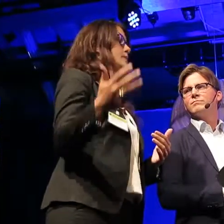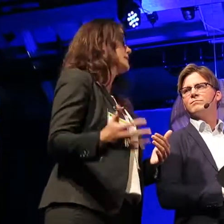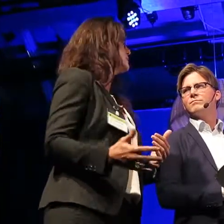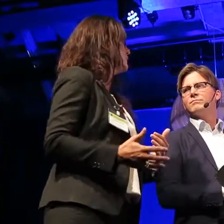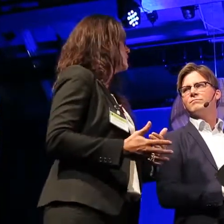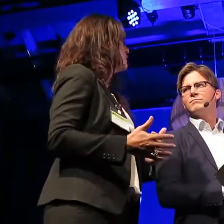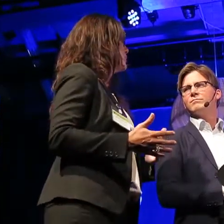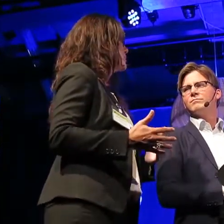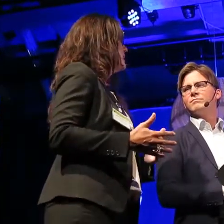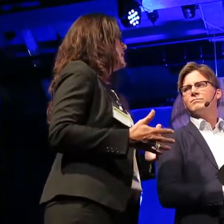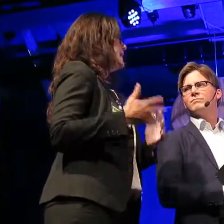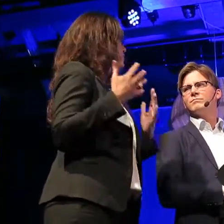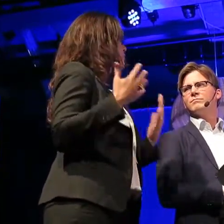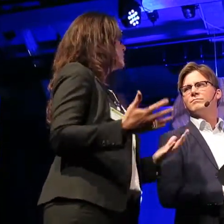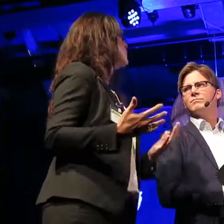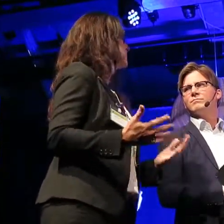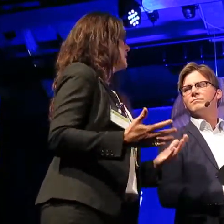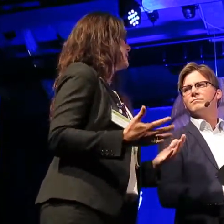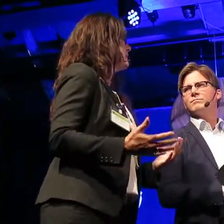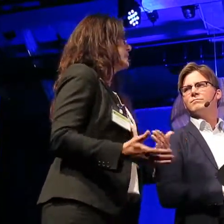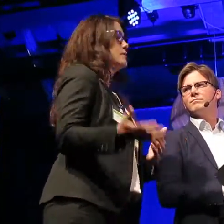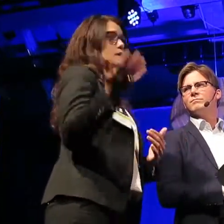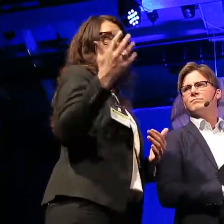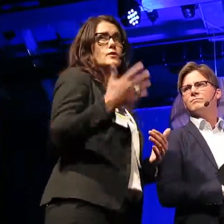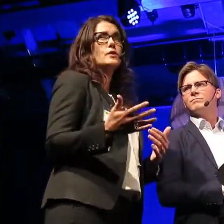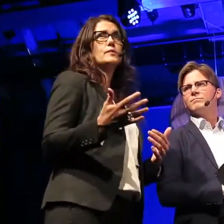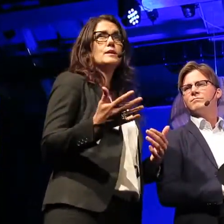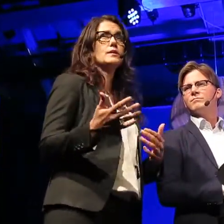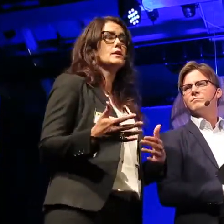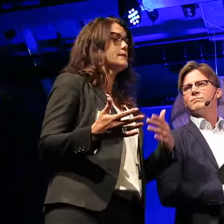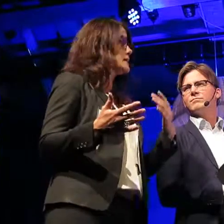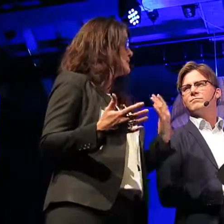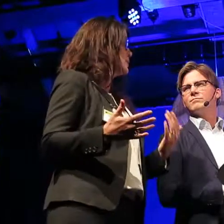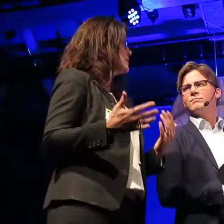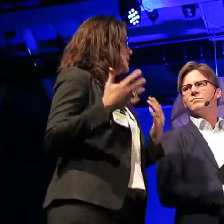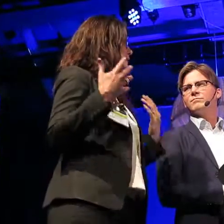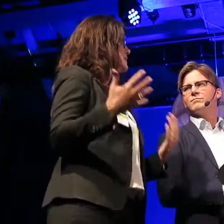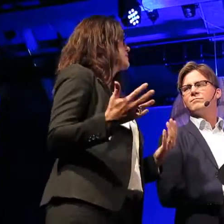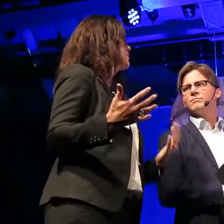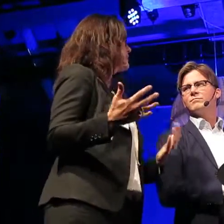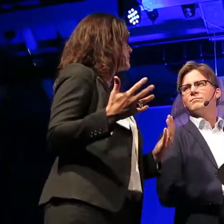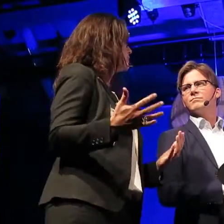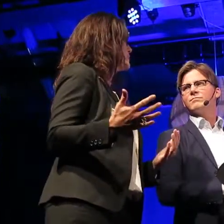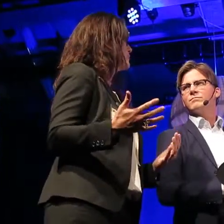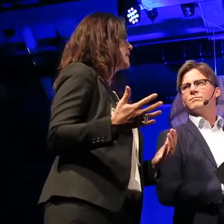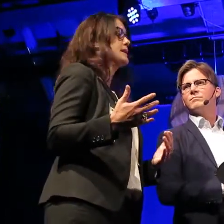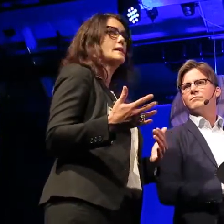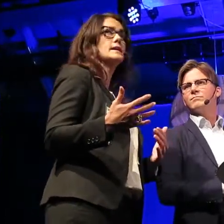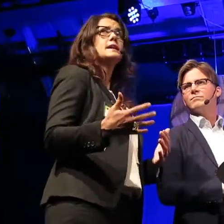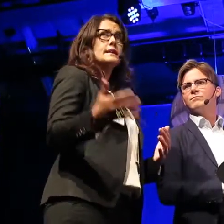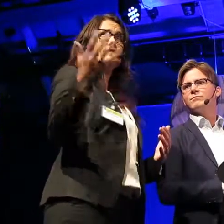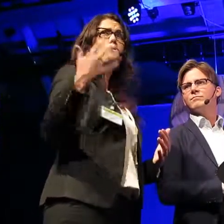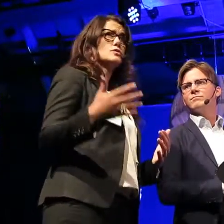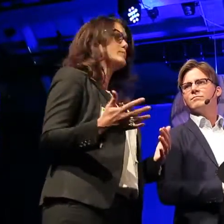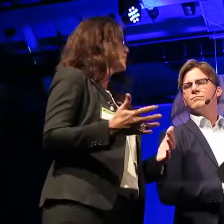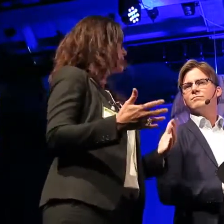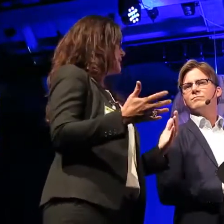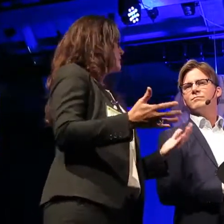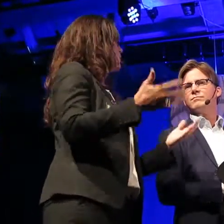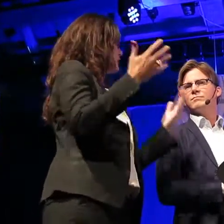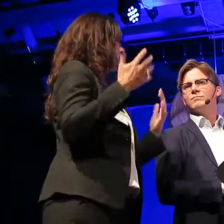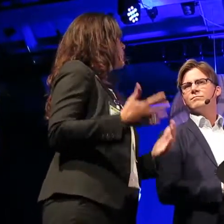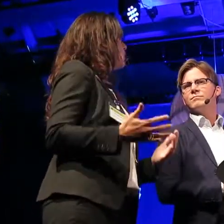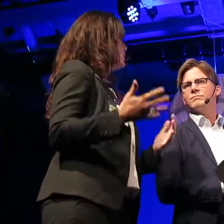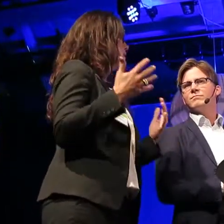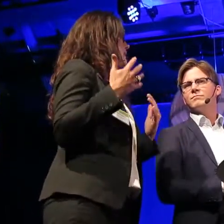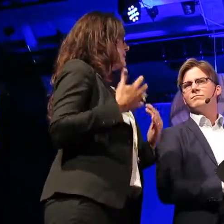mot ett samhälle som är hållbart, är ju otroligt viktigt. I vårt seminarium i Almedalen till exempel så hade vi cirkulär ekonomi på agendan, där vi också bjöd